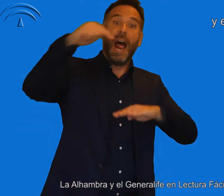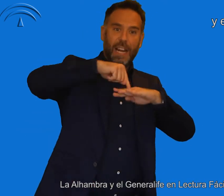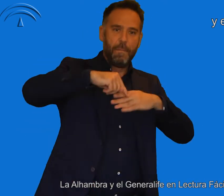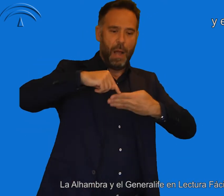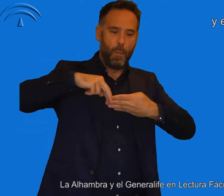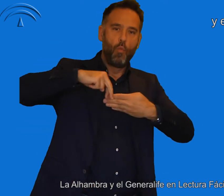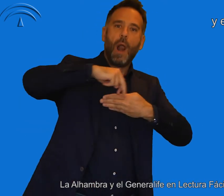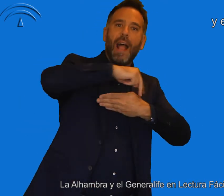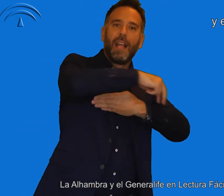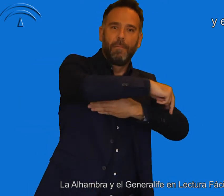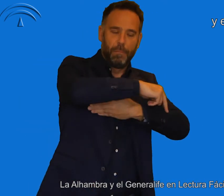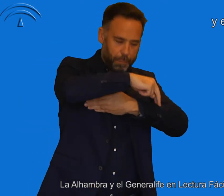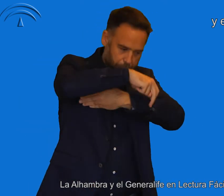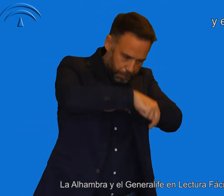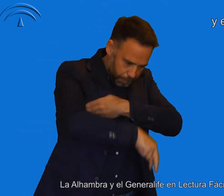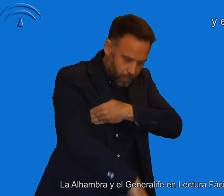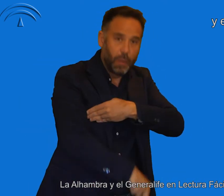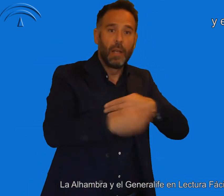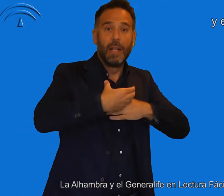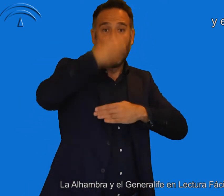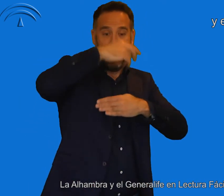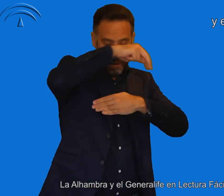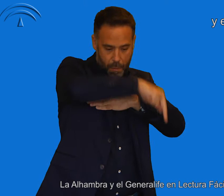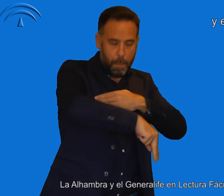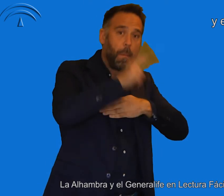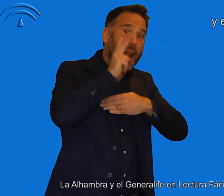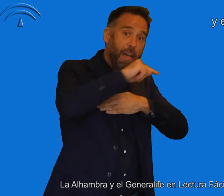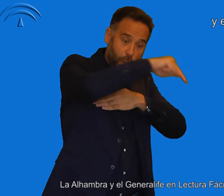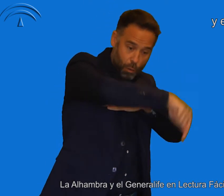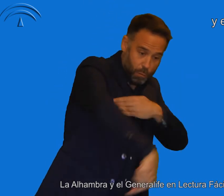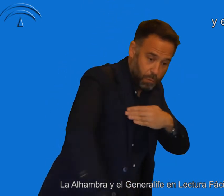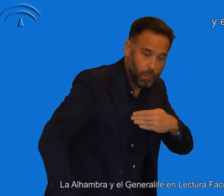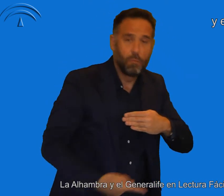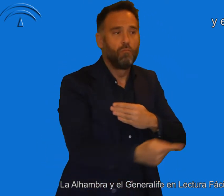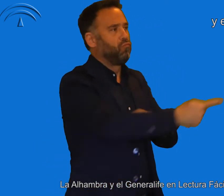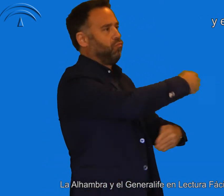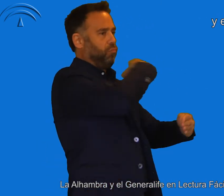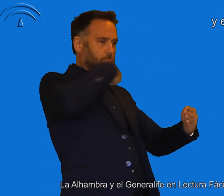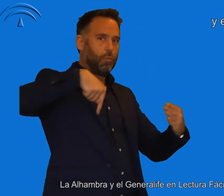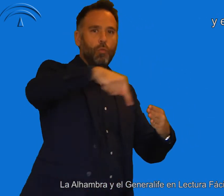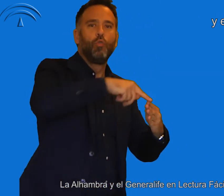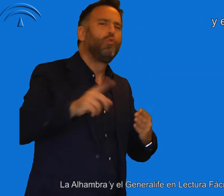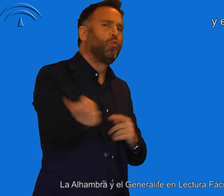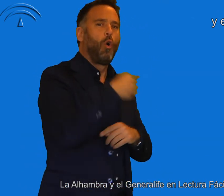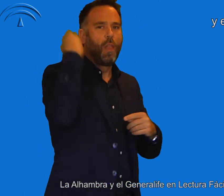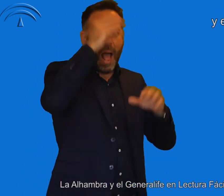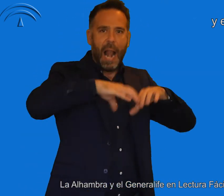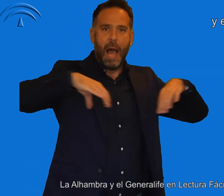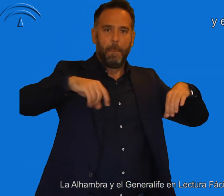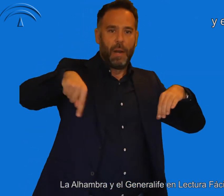de la muralla, pasa debajo de las torres y los palacios y recorre toda la Alhambra. La Torre de